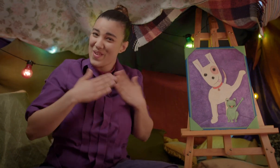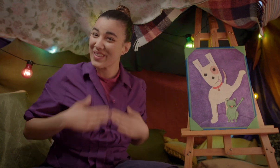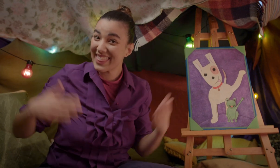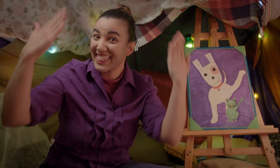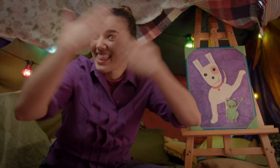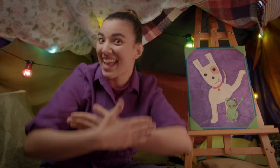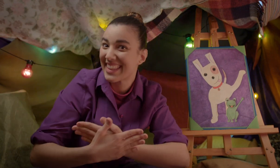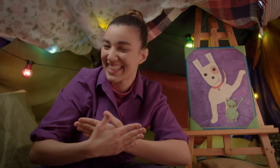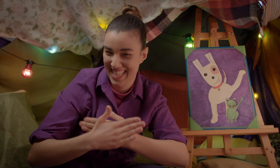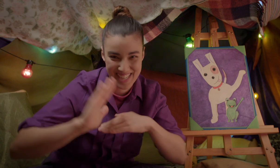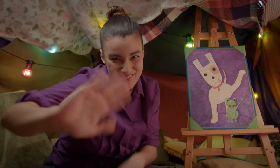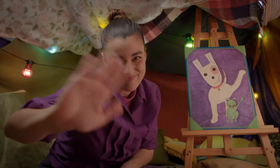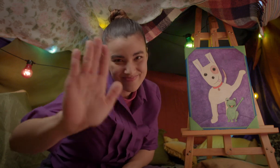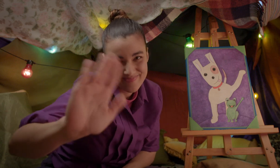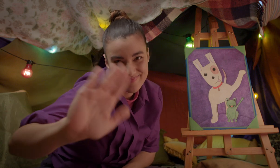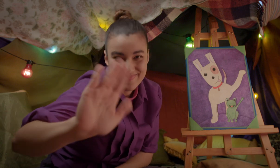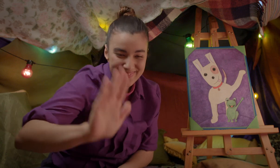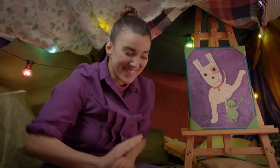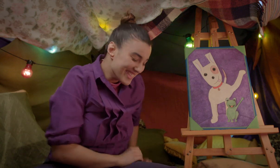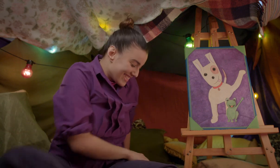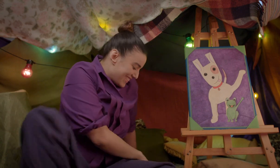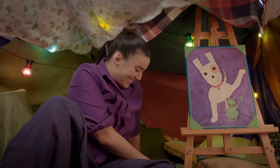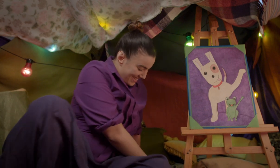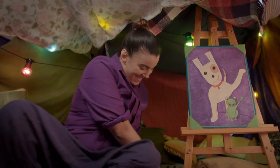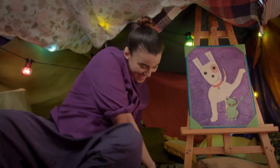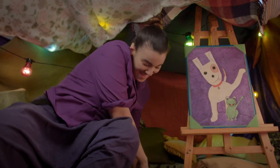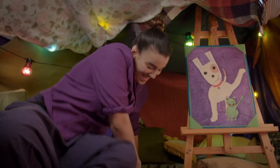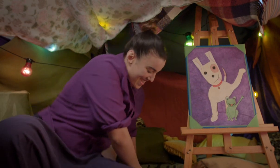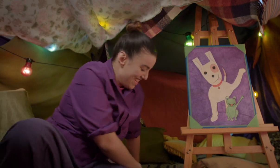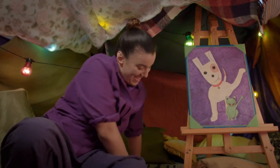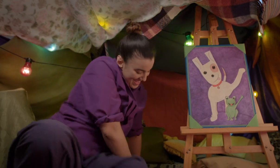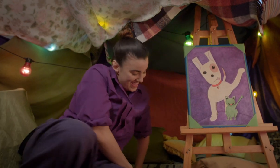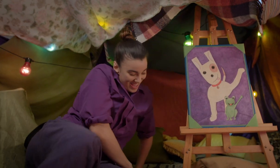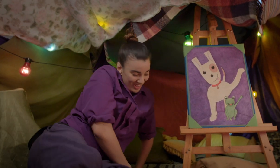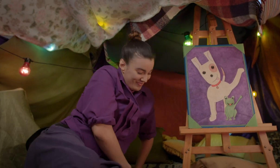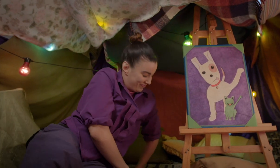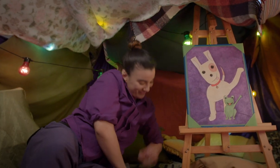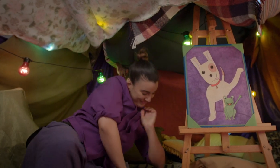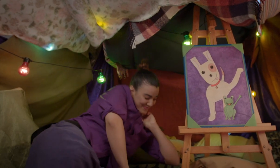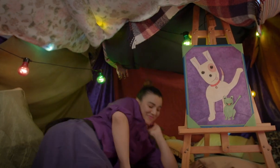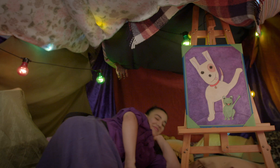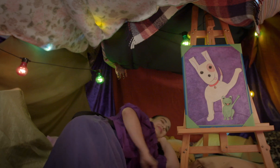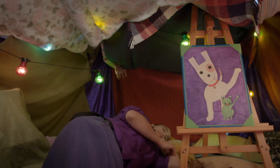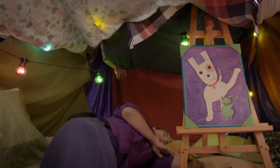God natt och hej då.